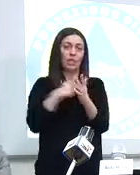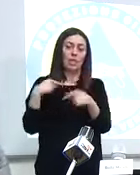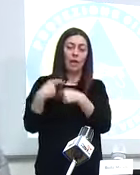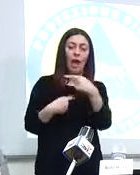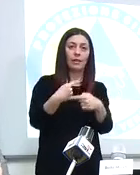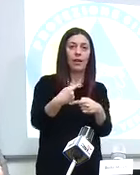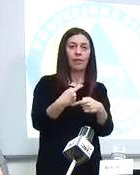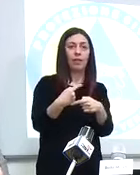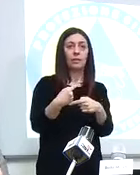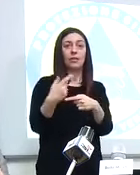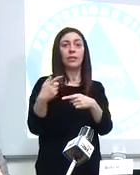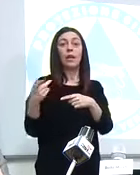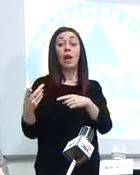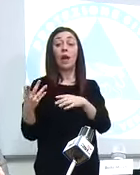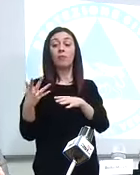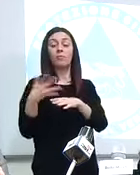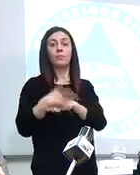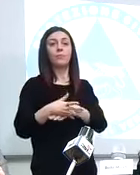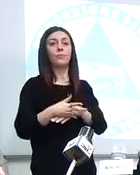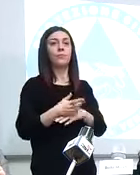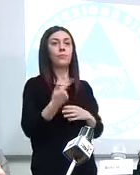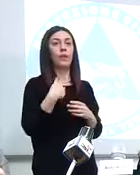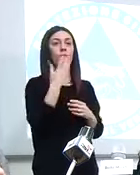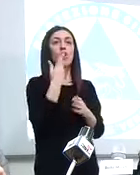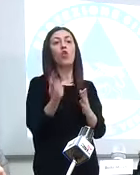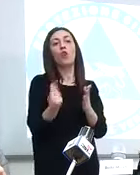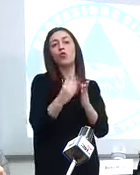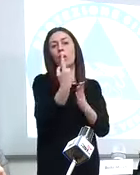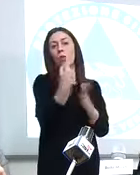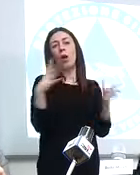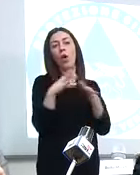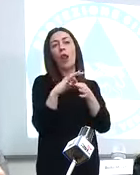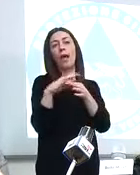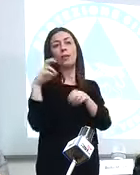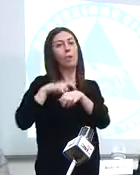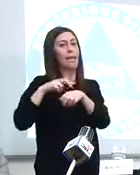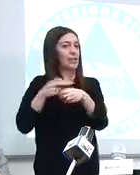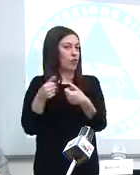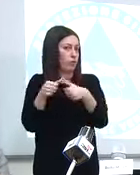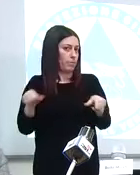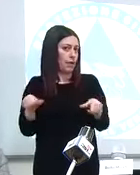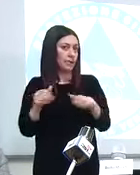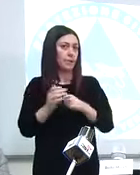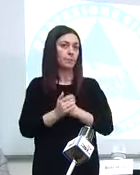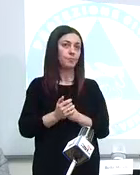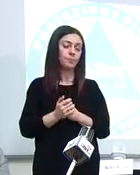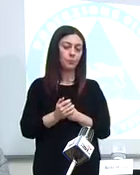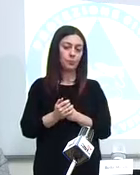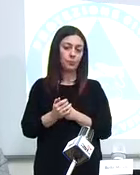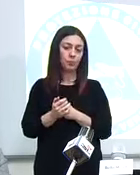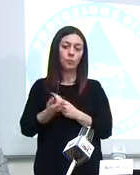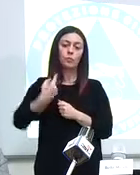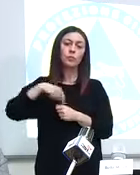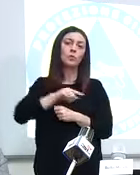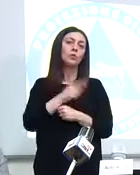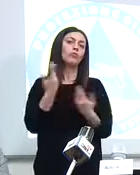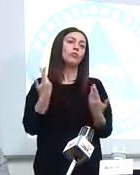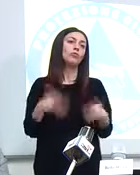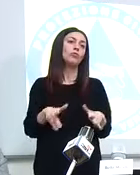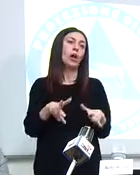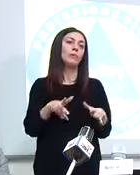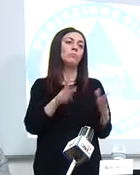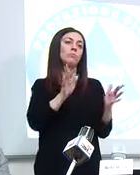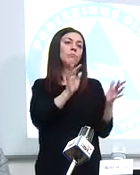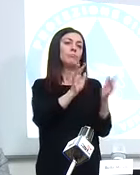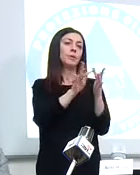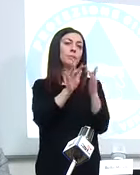una cosa rispetto ai medici di medicina generale, ai medici di famiglia. Noi li abbiamo già contattati, abbiamo già fatto incontro